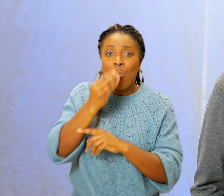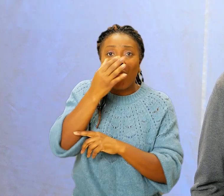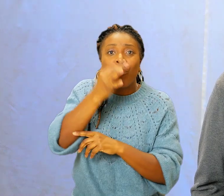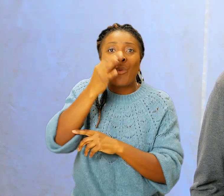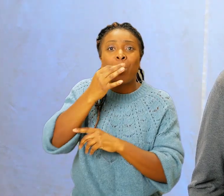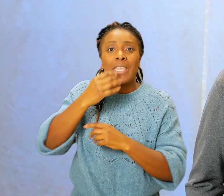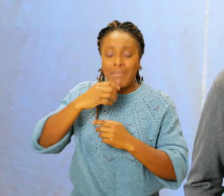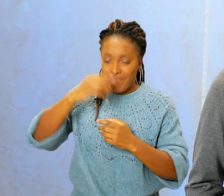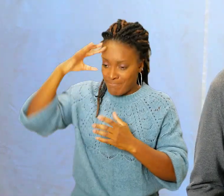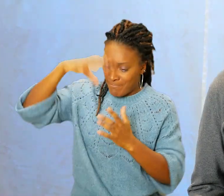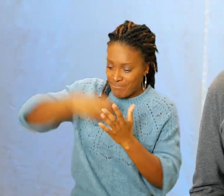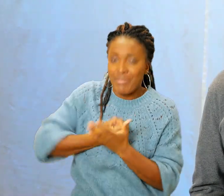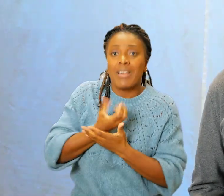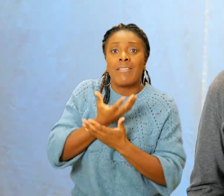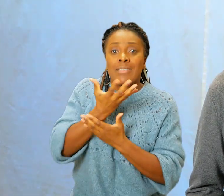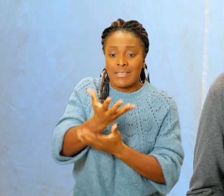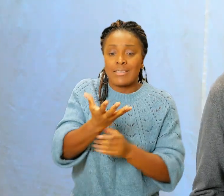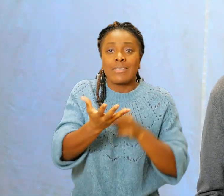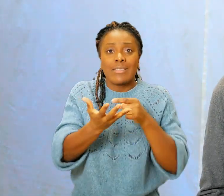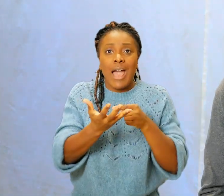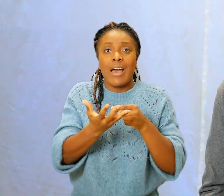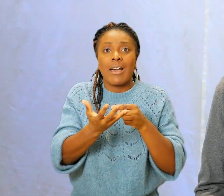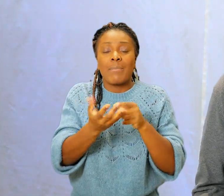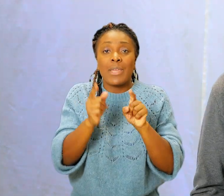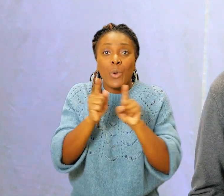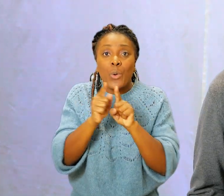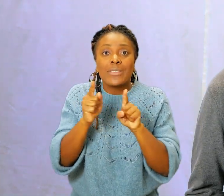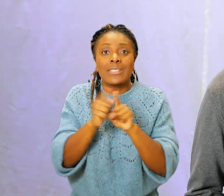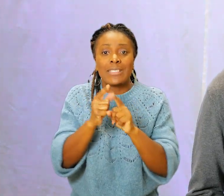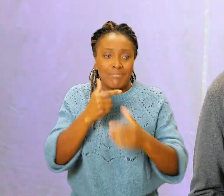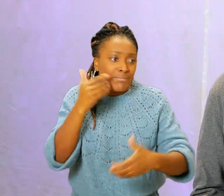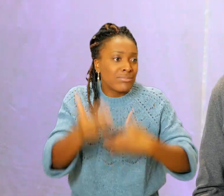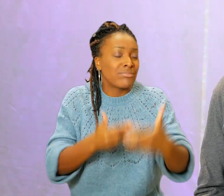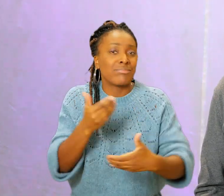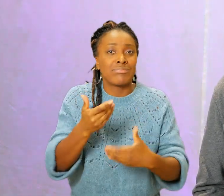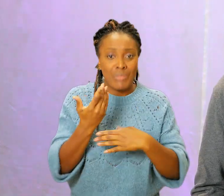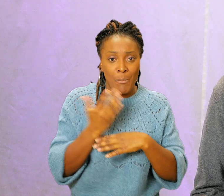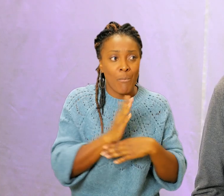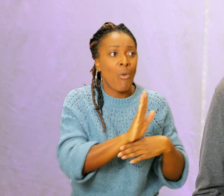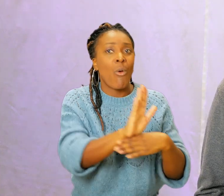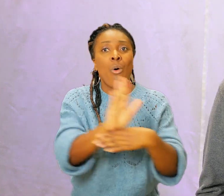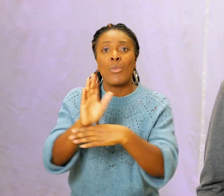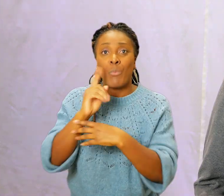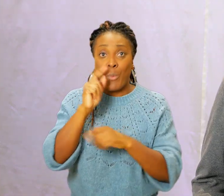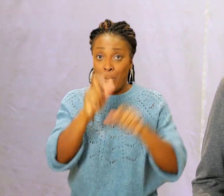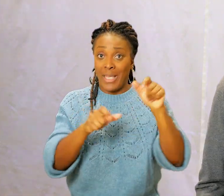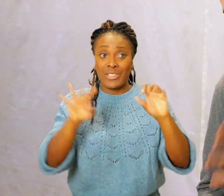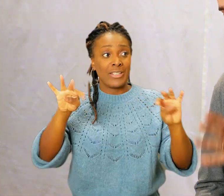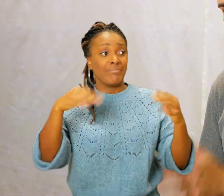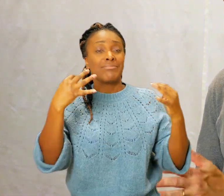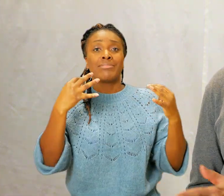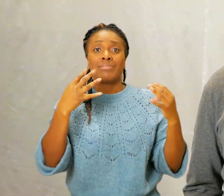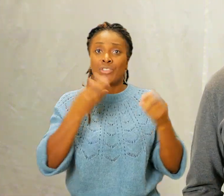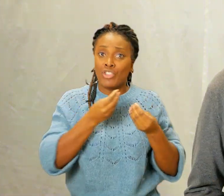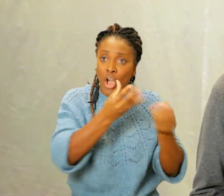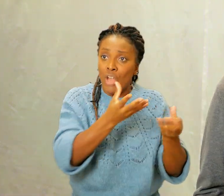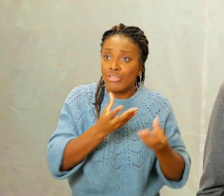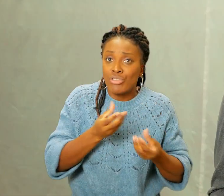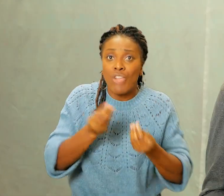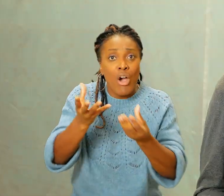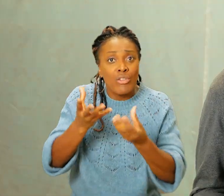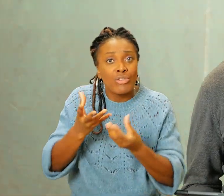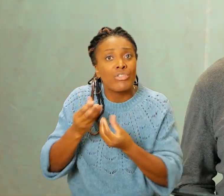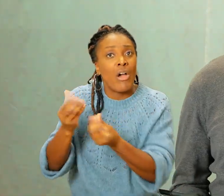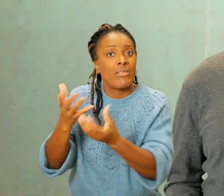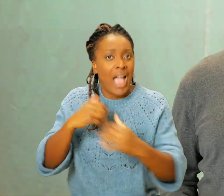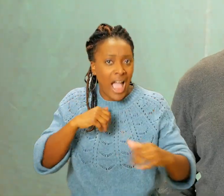de l'esprit, mais aussi que tu produises du fruit dans la vie de ceux, chez qui tu vas semer la parole et que tu vas agir dans le nom de Jésus. Et